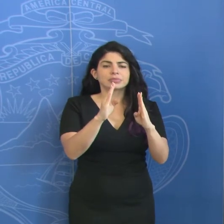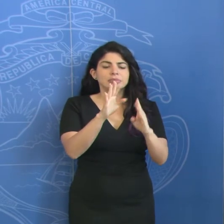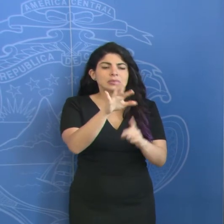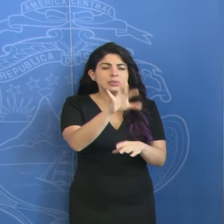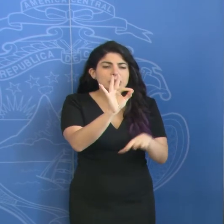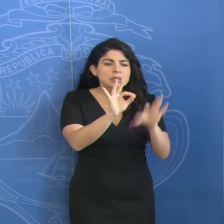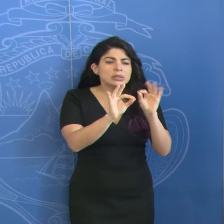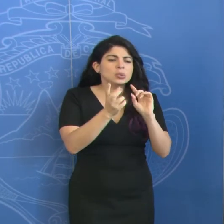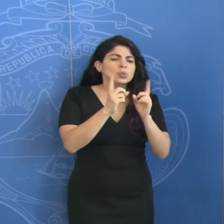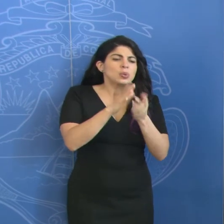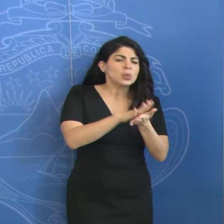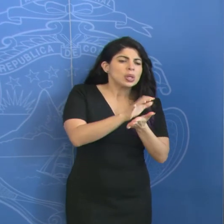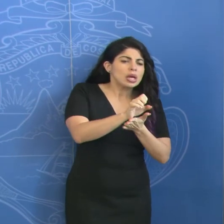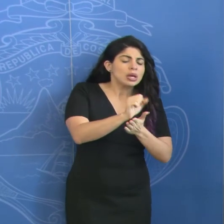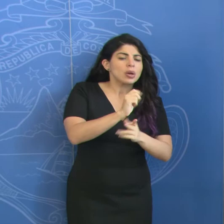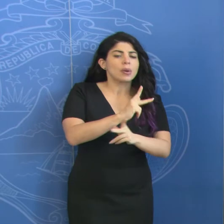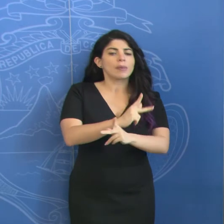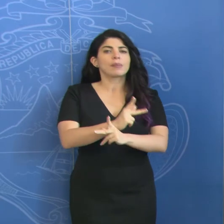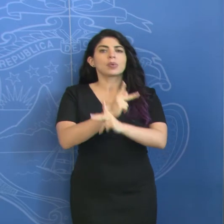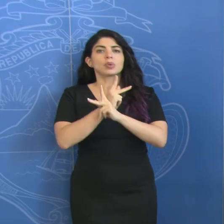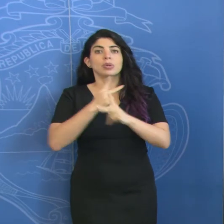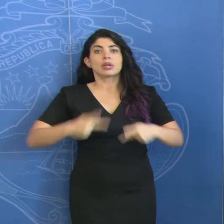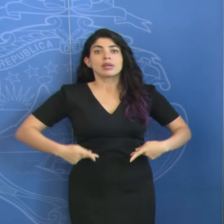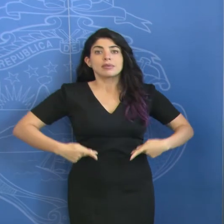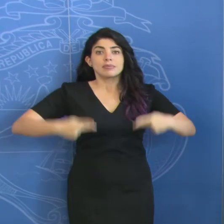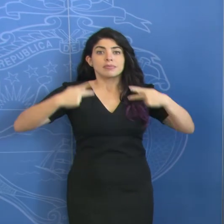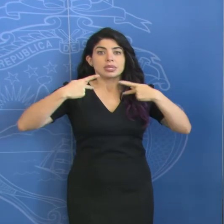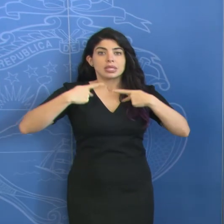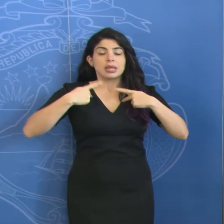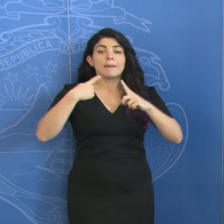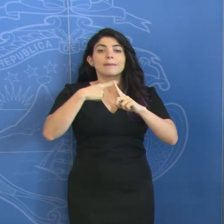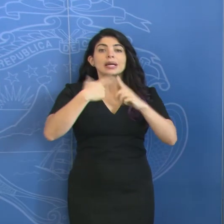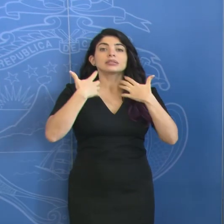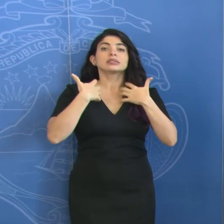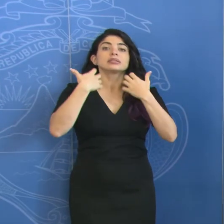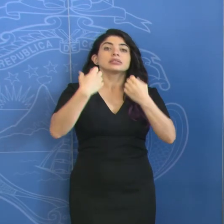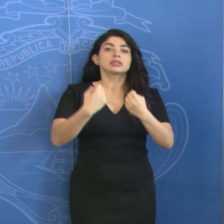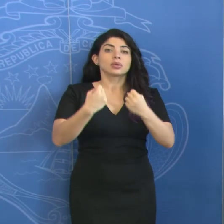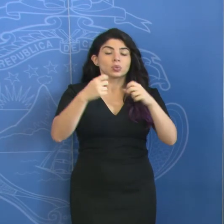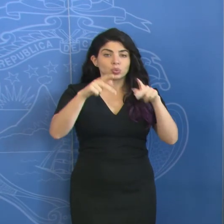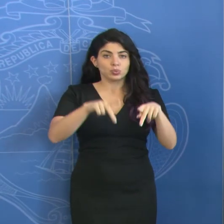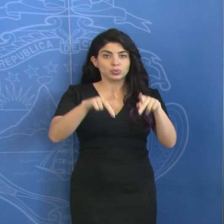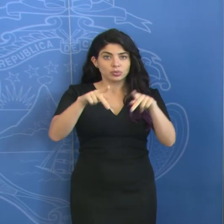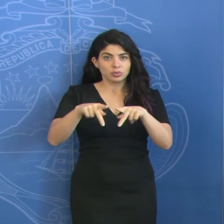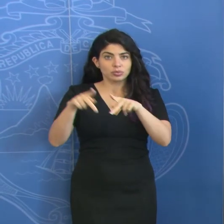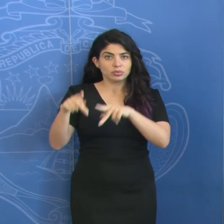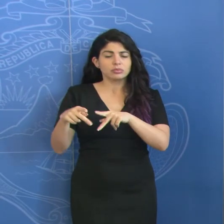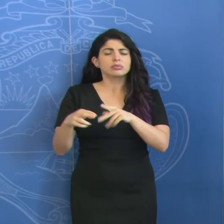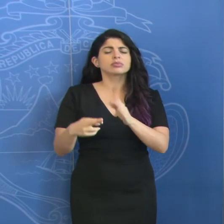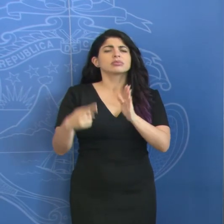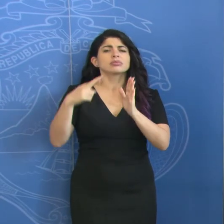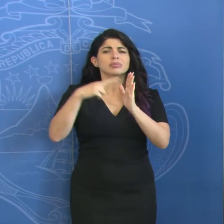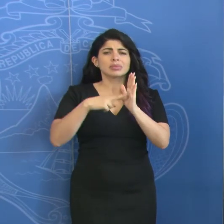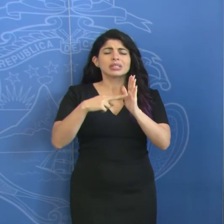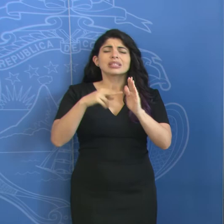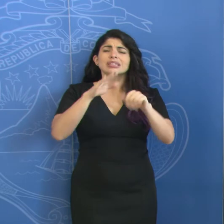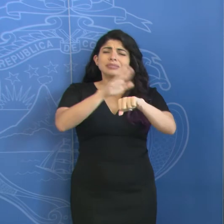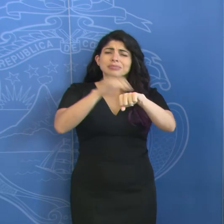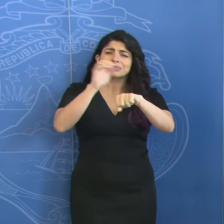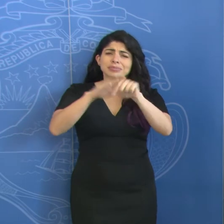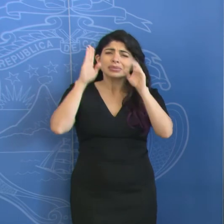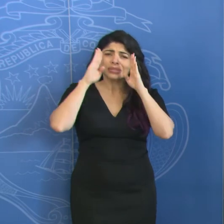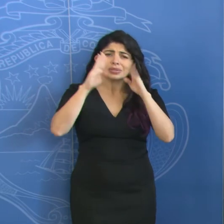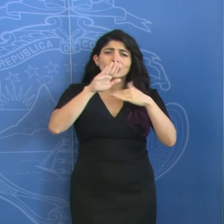identificación de los daños, de resguardar primeramente la vida y la salud de la población, y reiteramos el llamado que han hecho